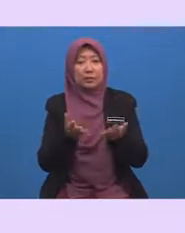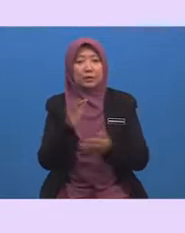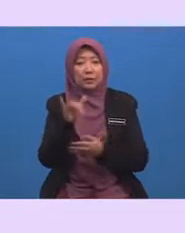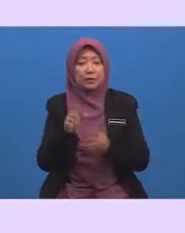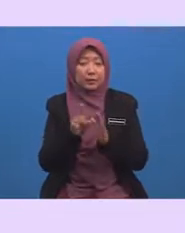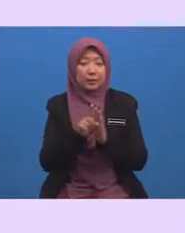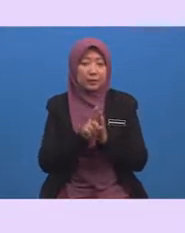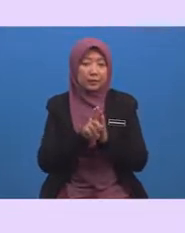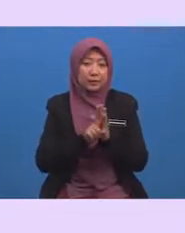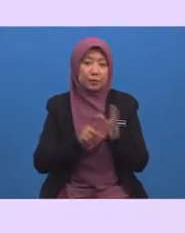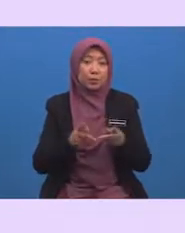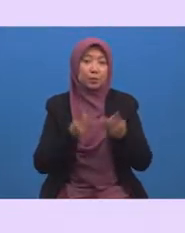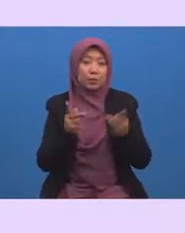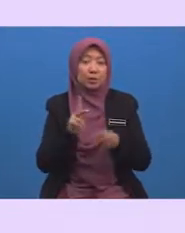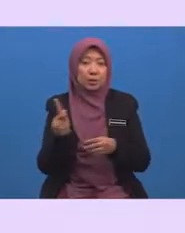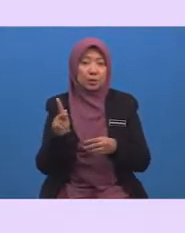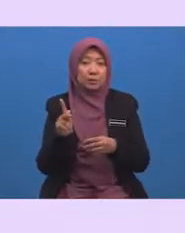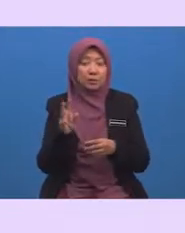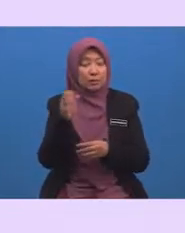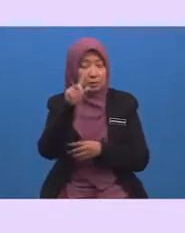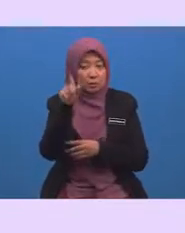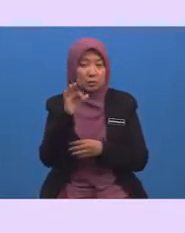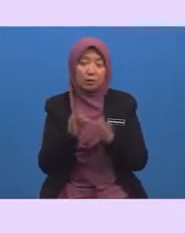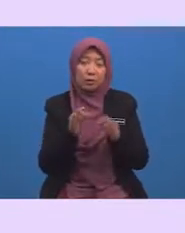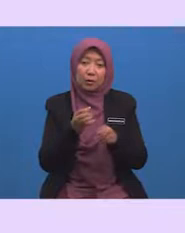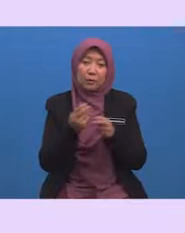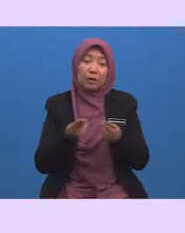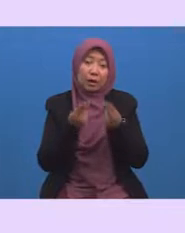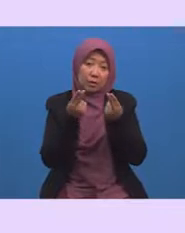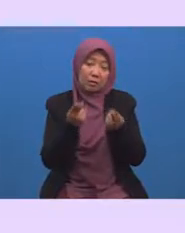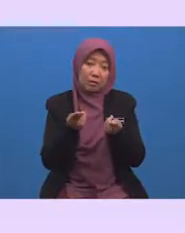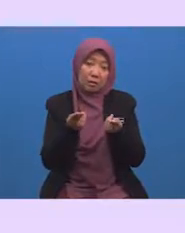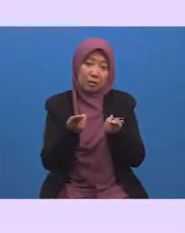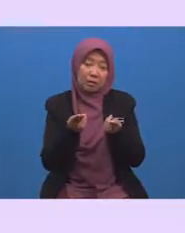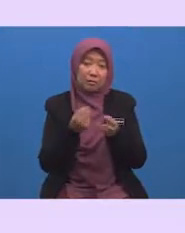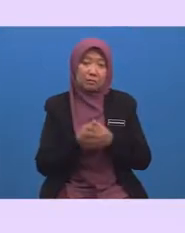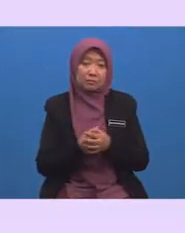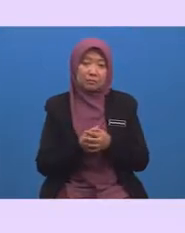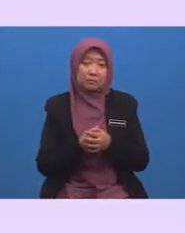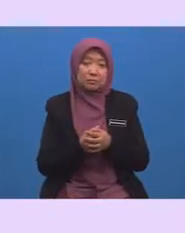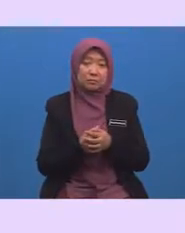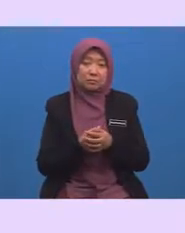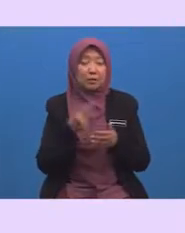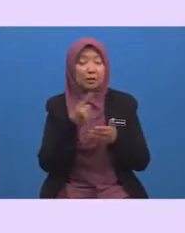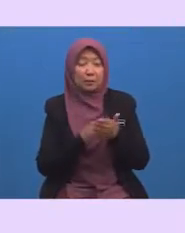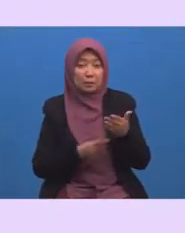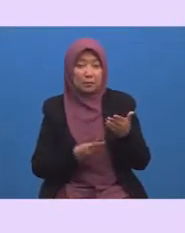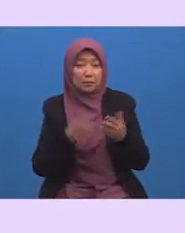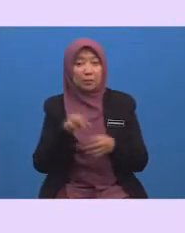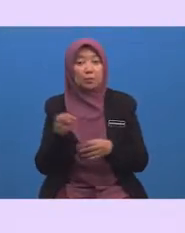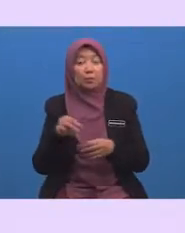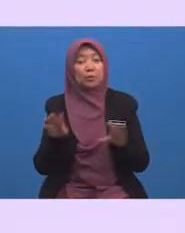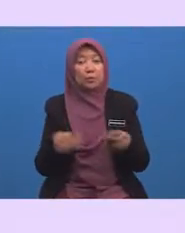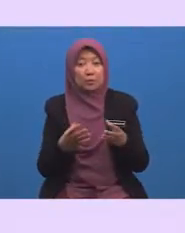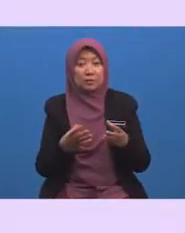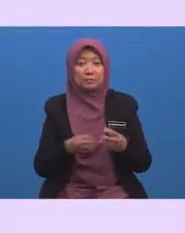bertanya, kalau murid-murid mendapat sesuatu hadiah daripada ibu bapa, apakah yang akan murid-murid